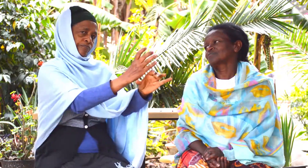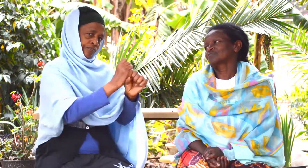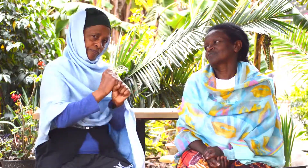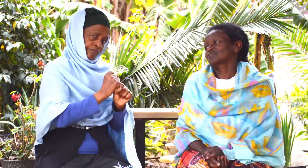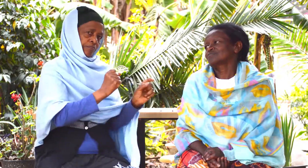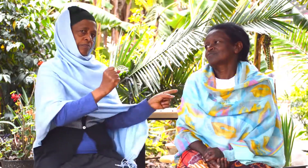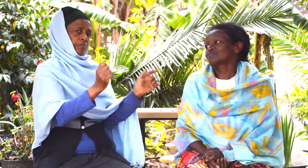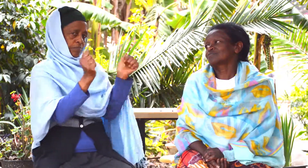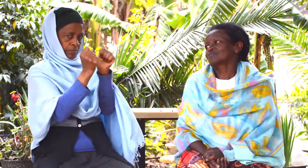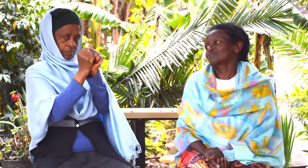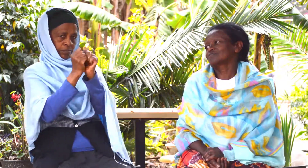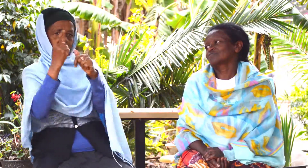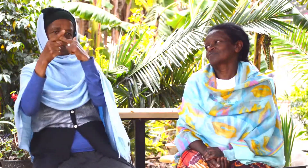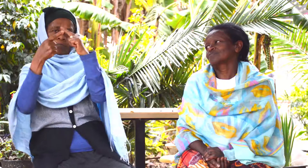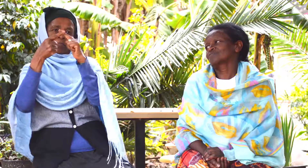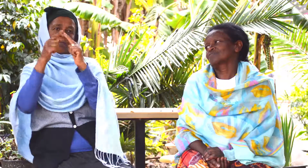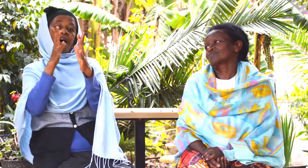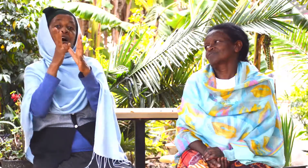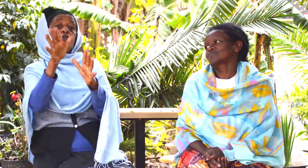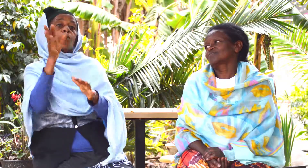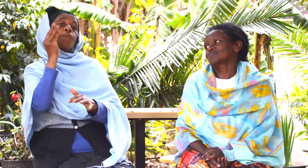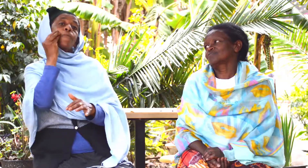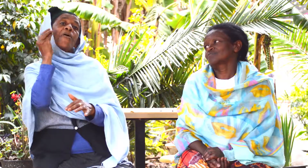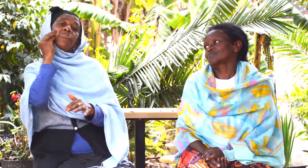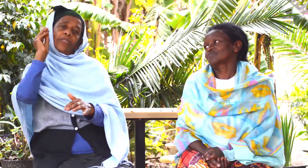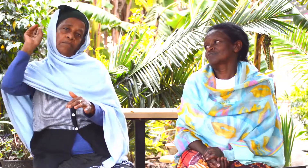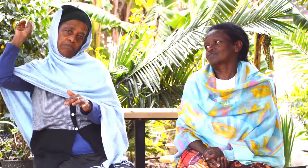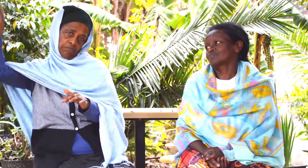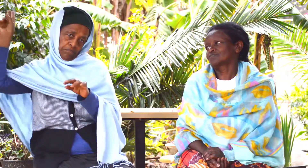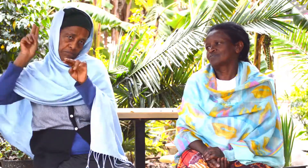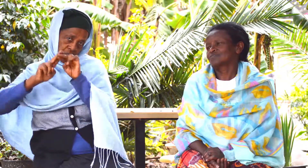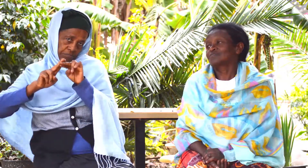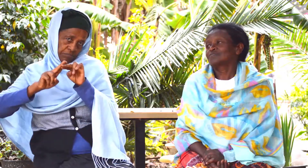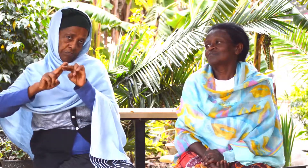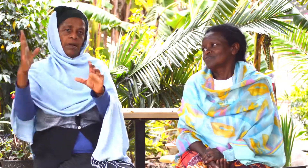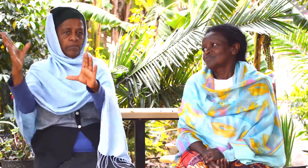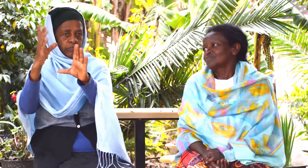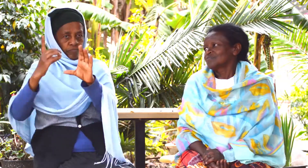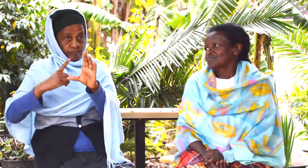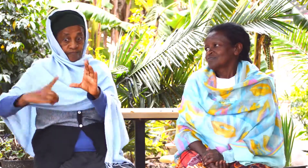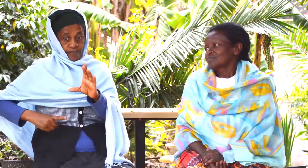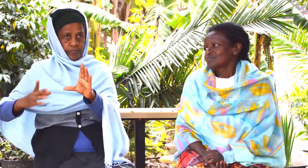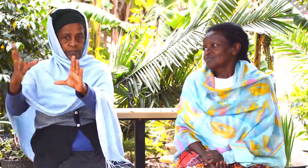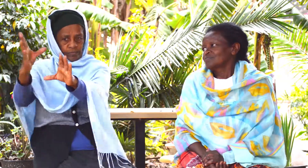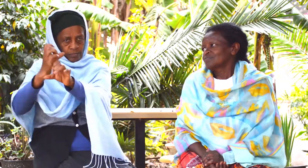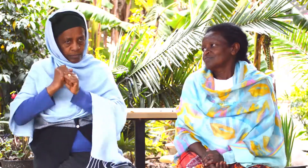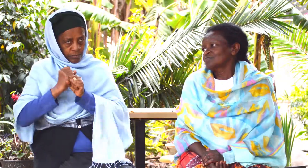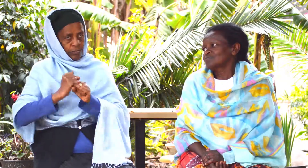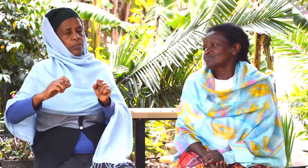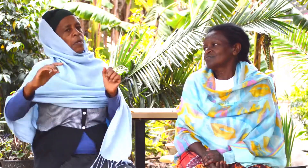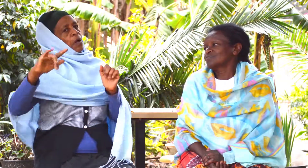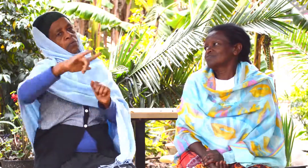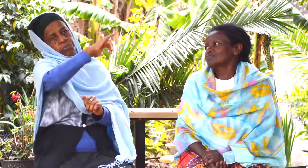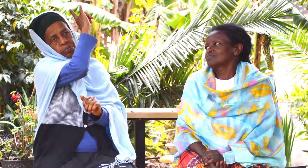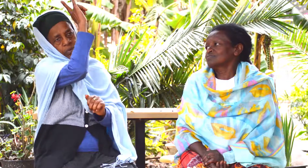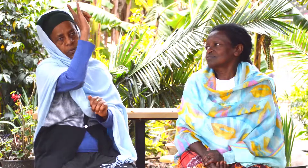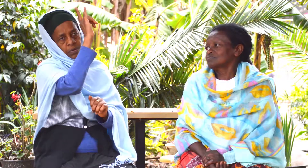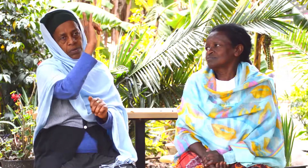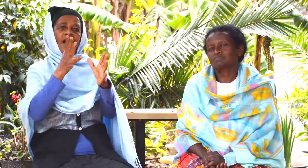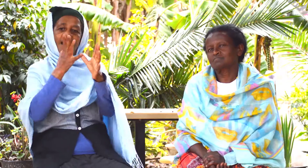እያለ Damara talked with her grandmother and took the baby. ከዛ በኋላ ደመረ She didn't know where Damara took